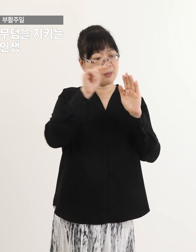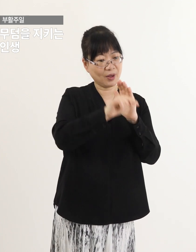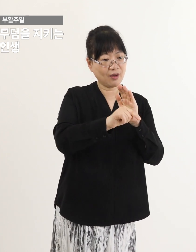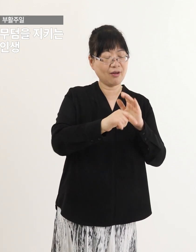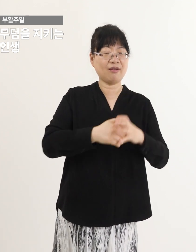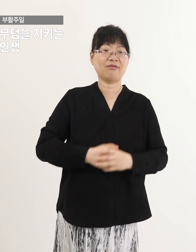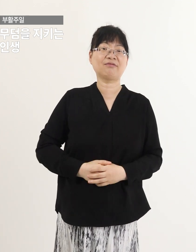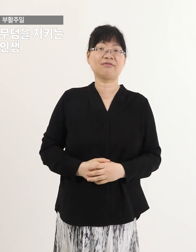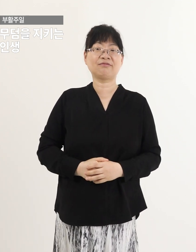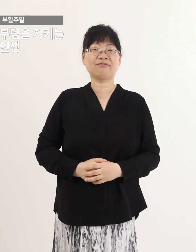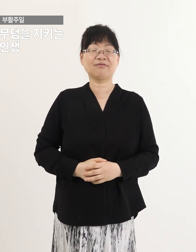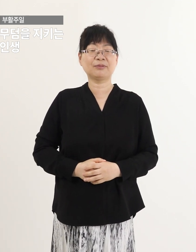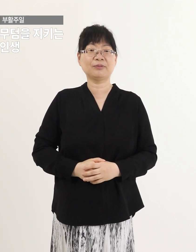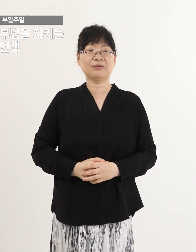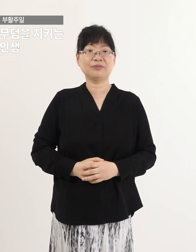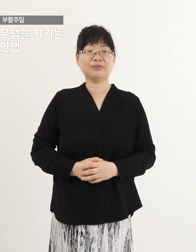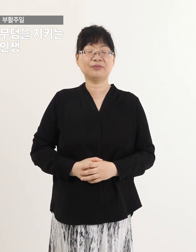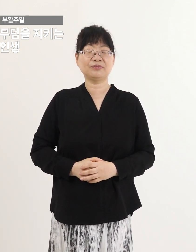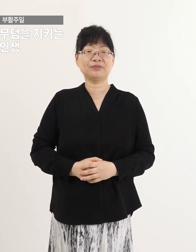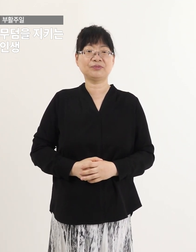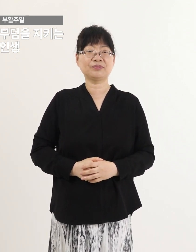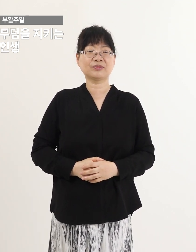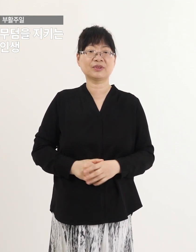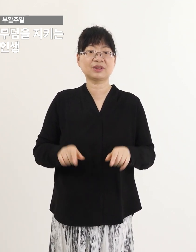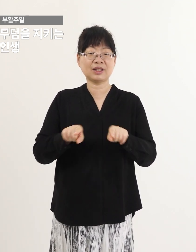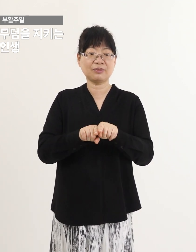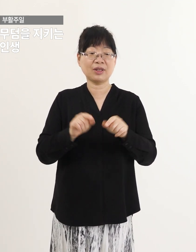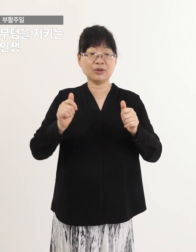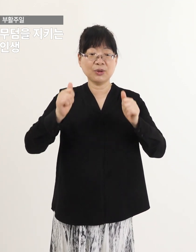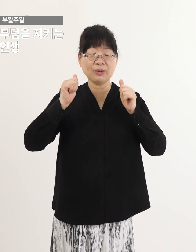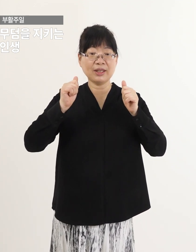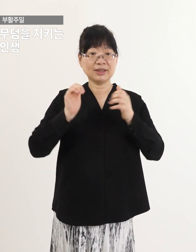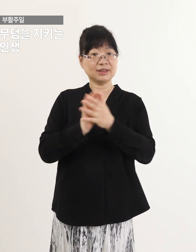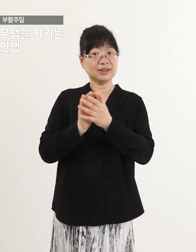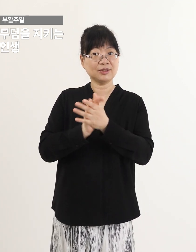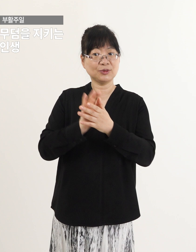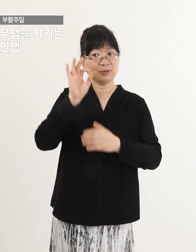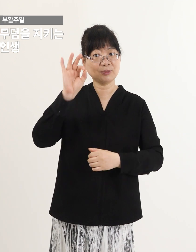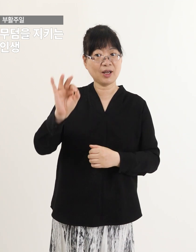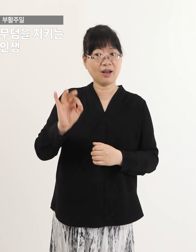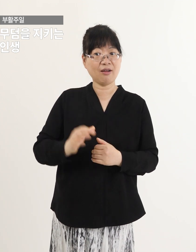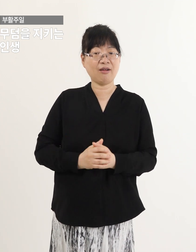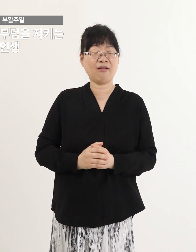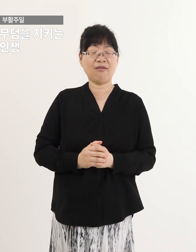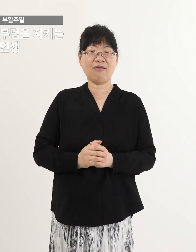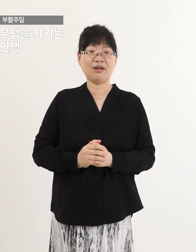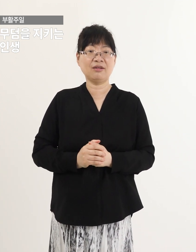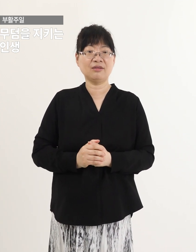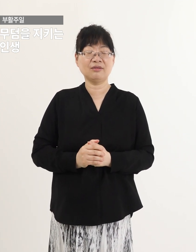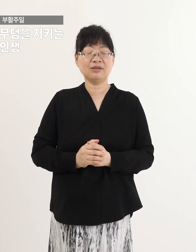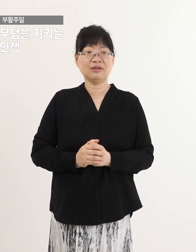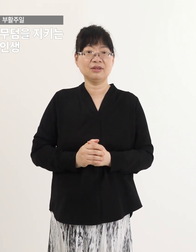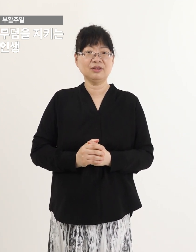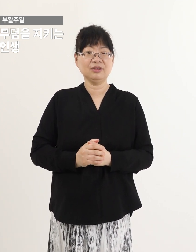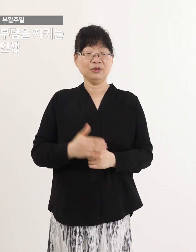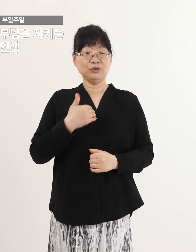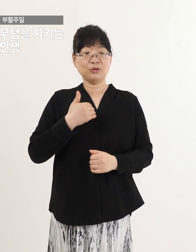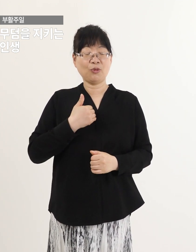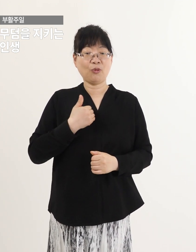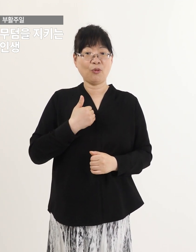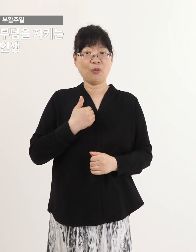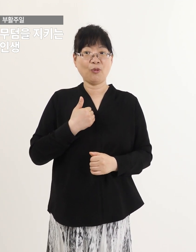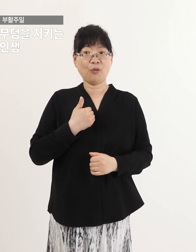갔겠죠. 근데 그 옆에 같이 졸업하는 친구들이 이제 저를